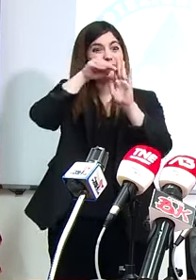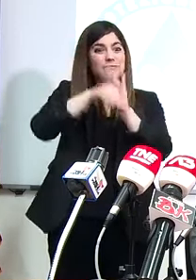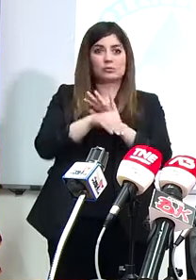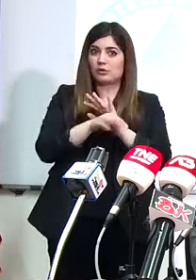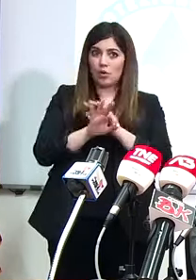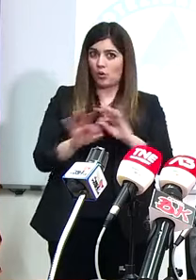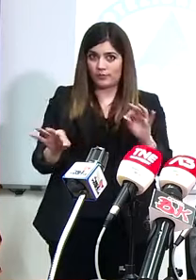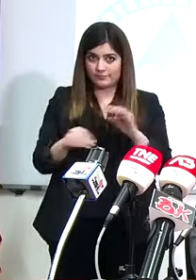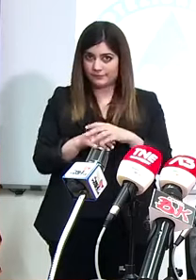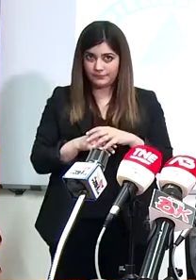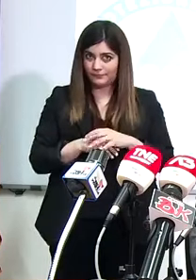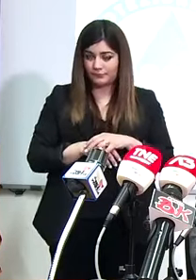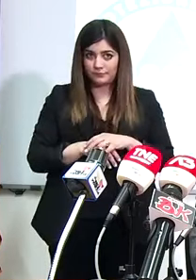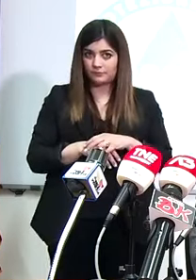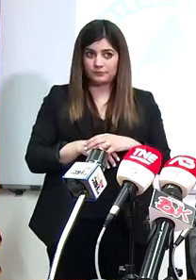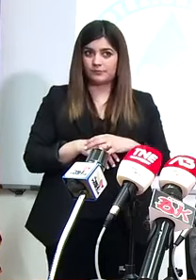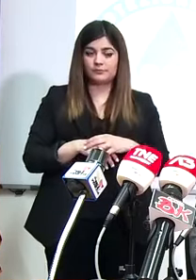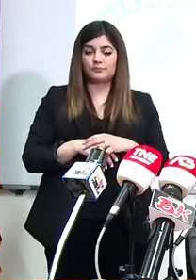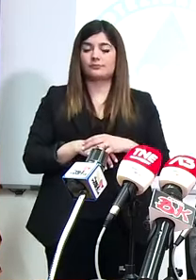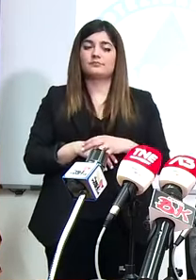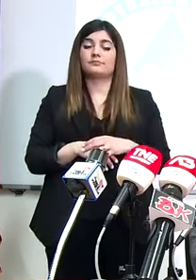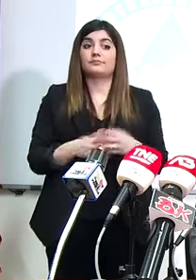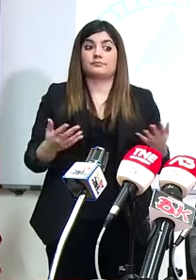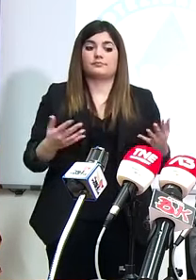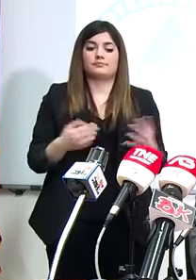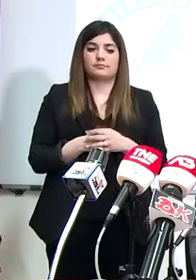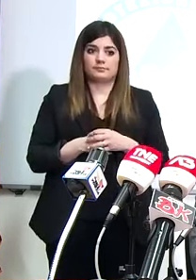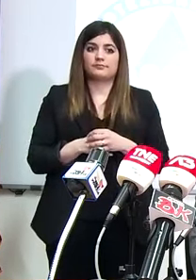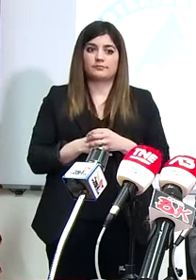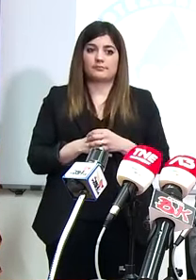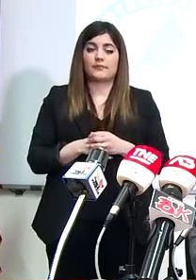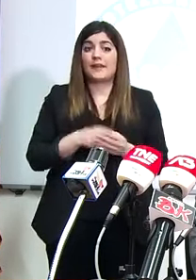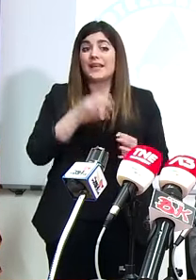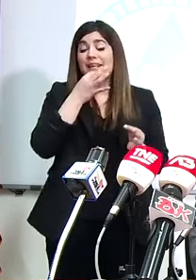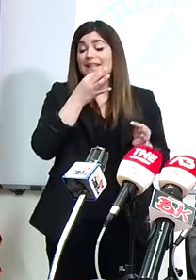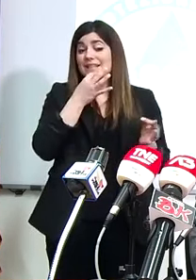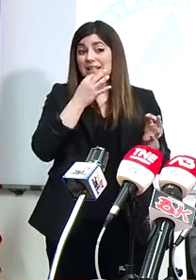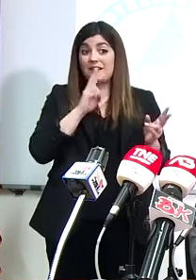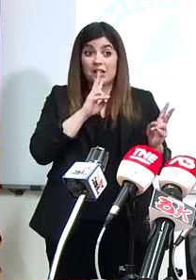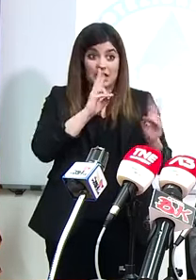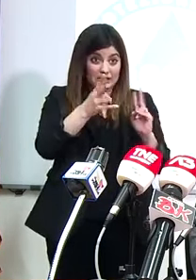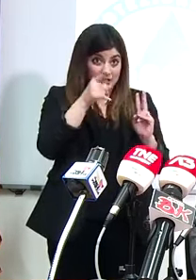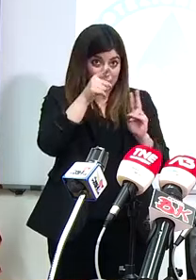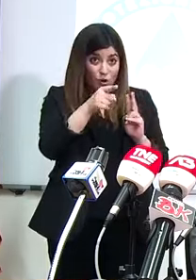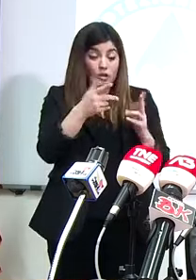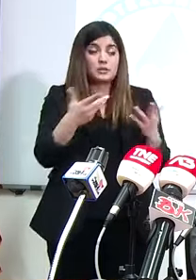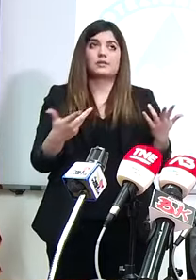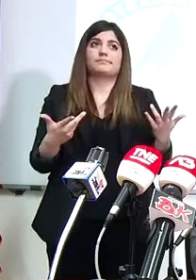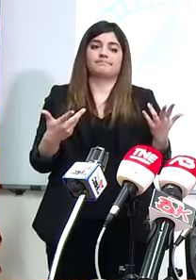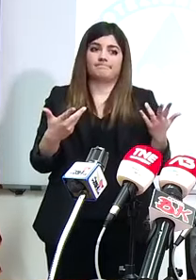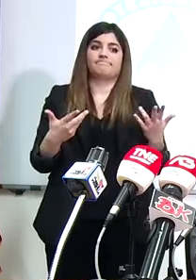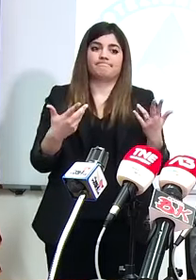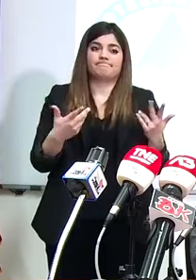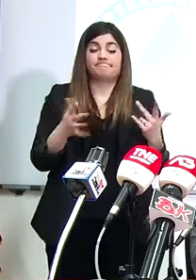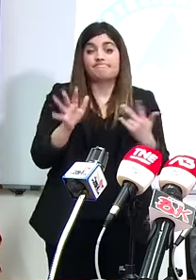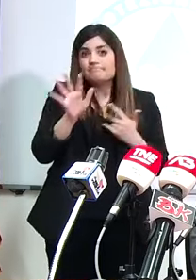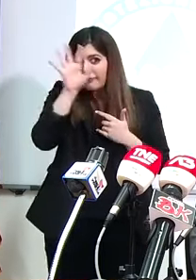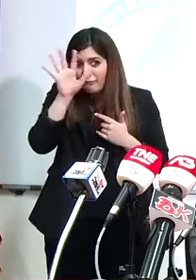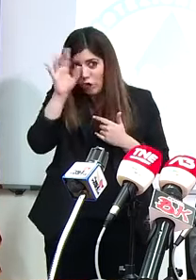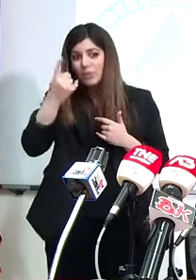sicuro quindi viva per rispondere alla tua domanda prudentemente possiamo dire che sarà zona